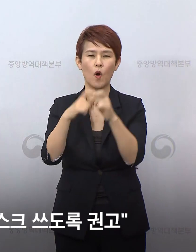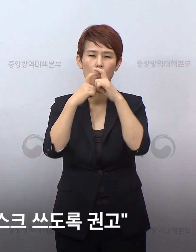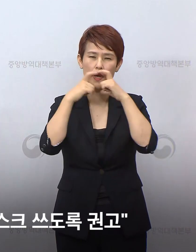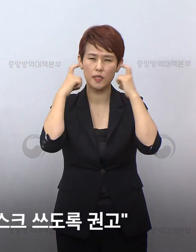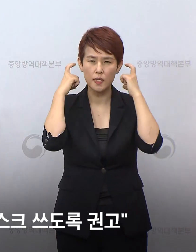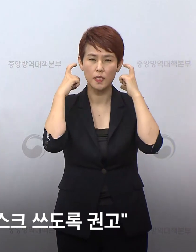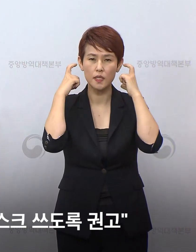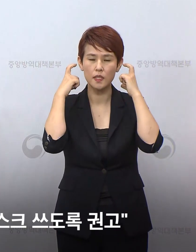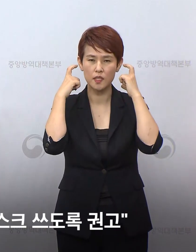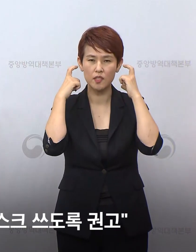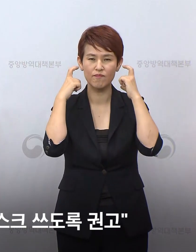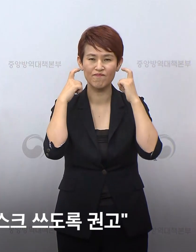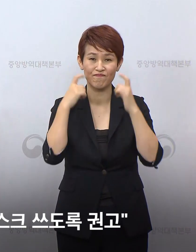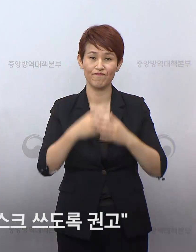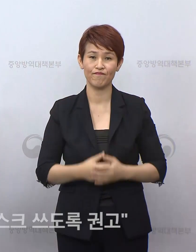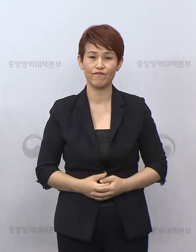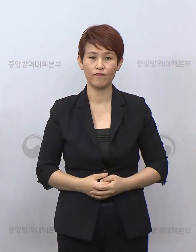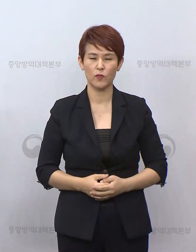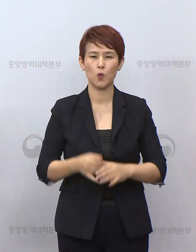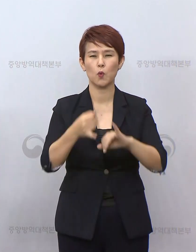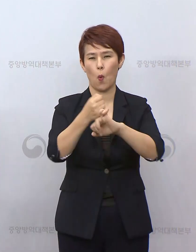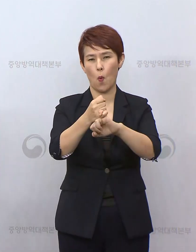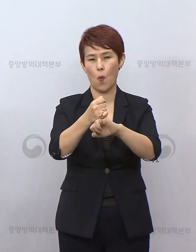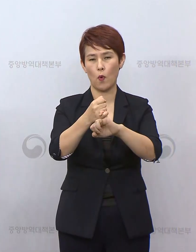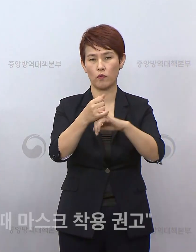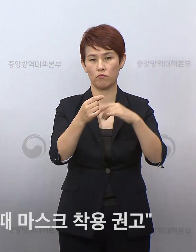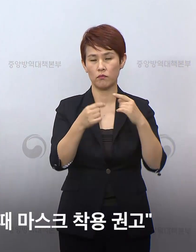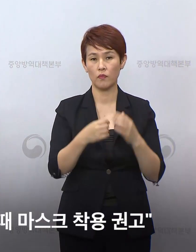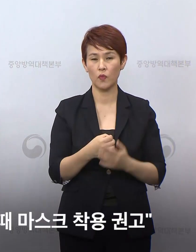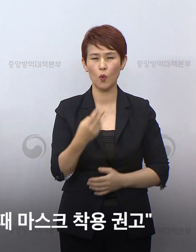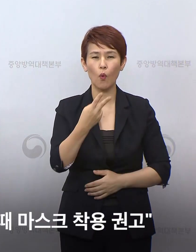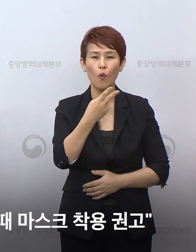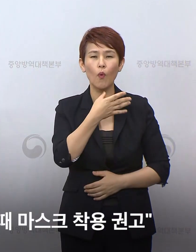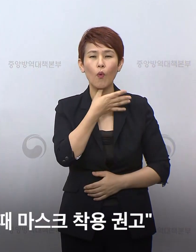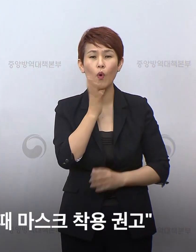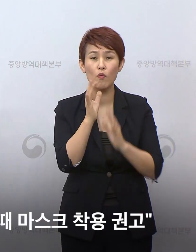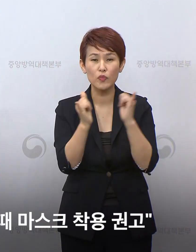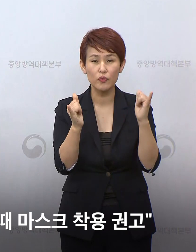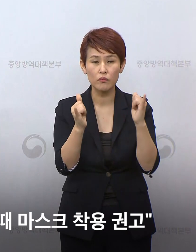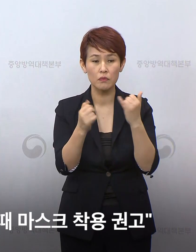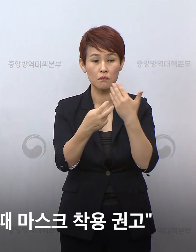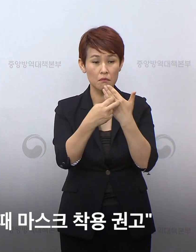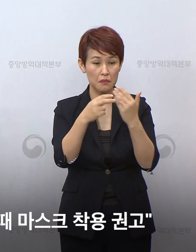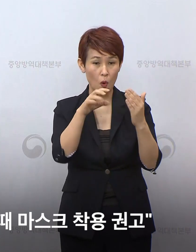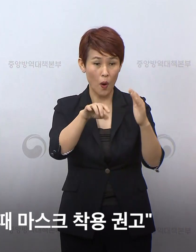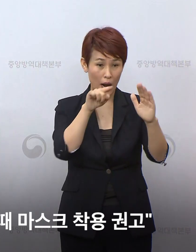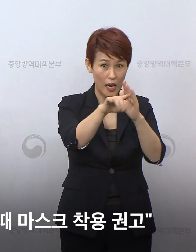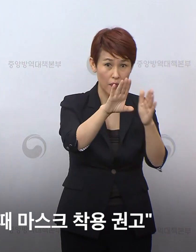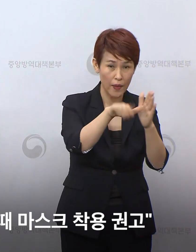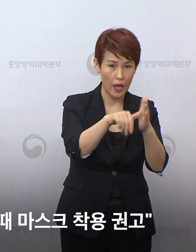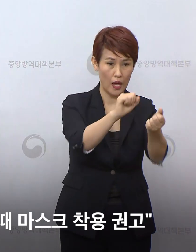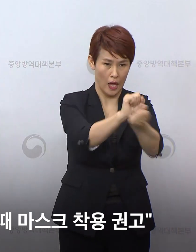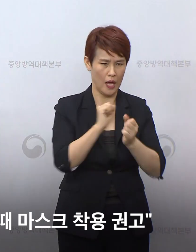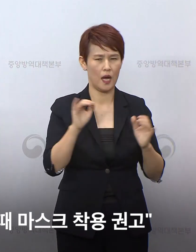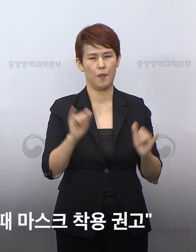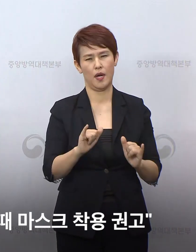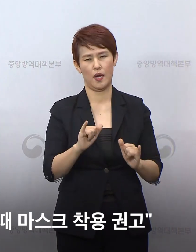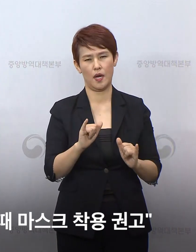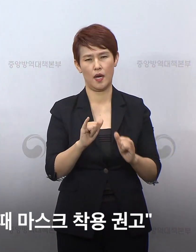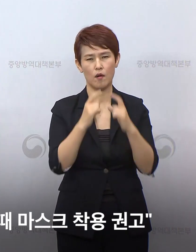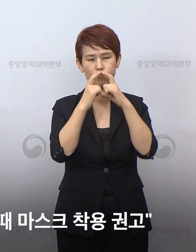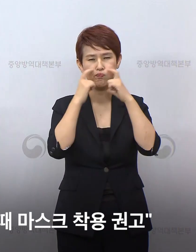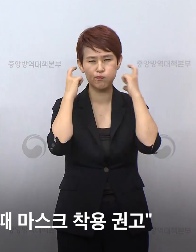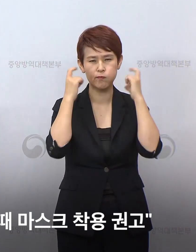마스크를 쓰시는 거를 권고를 계속 드렸고요. 그리고 혹시 이제 노약자분들이 의료기관에 가실 때는 노출되실 수가 있기 때문에